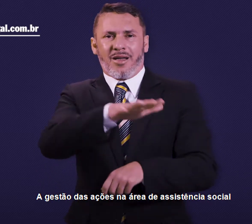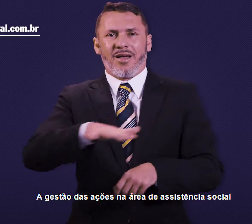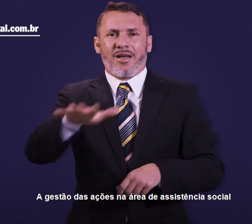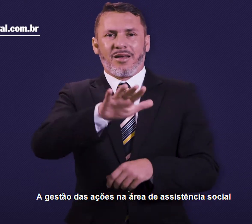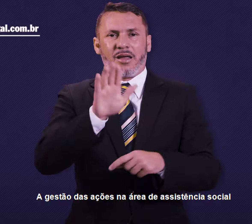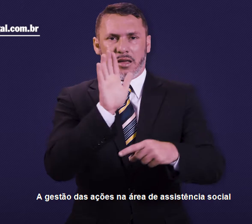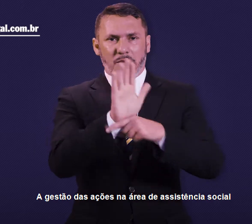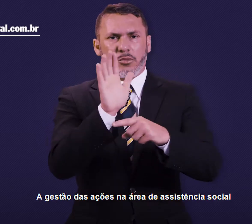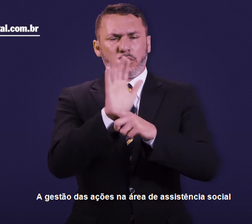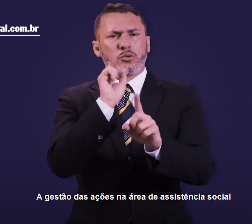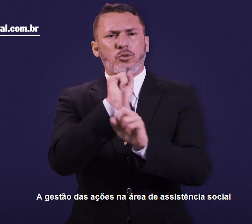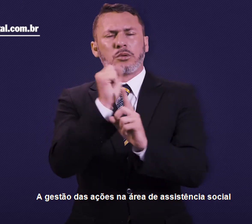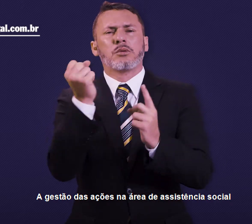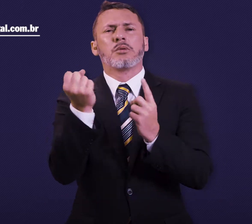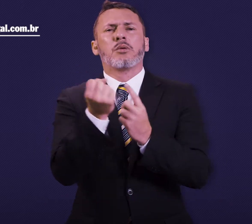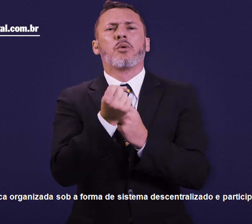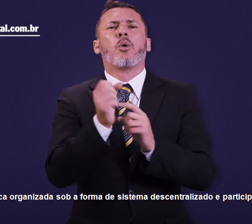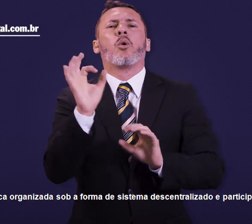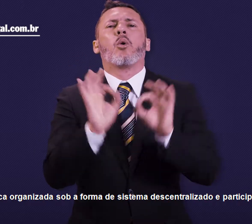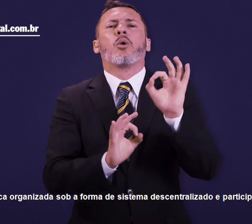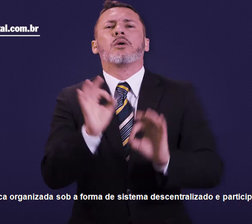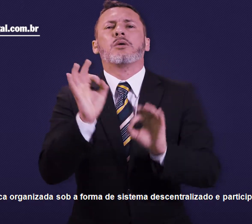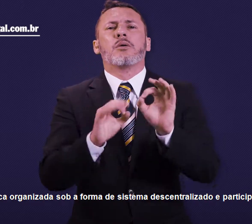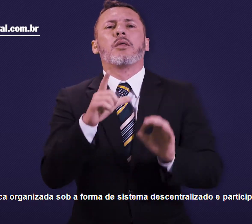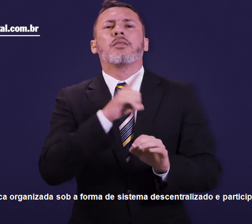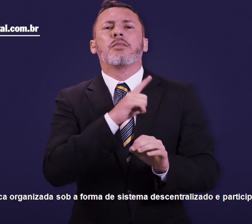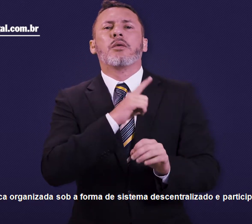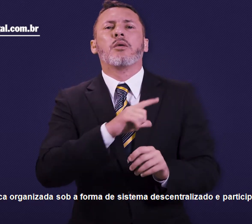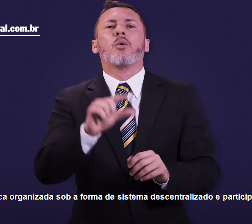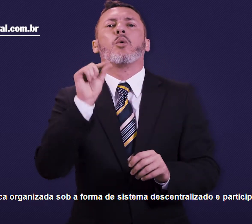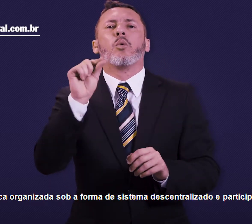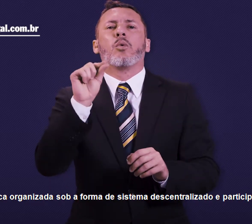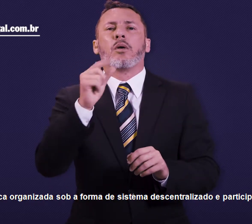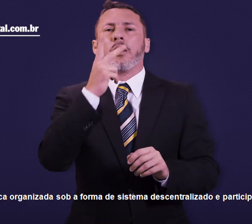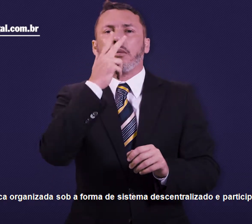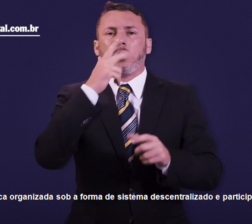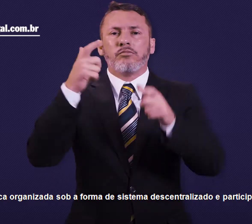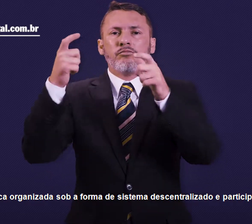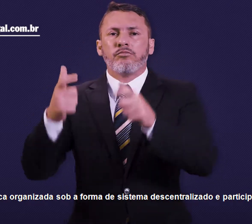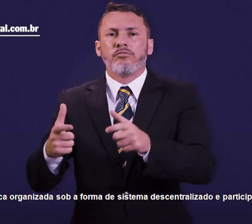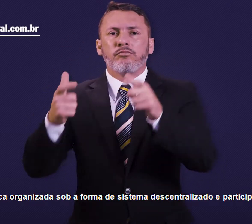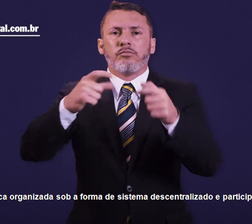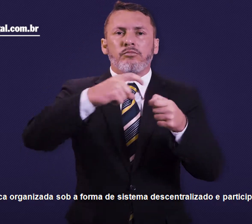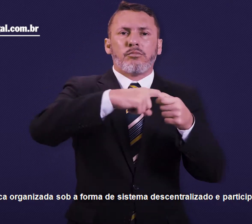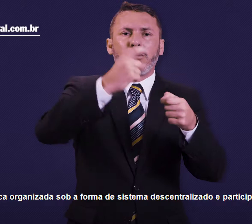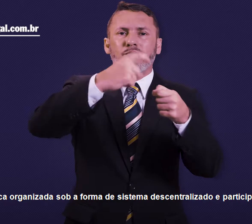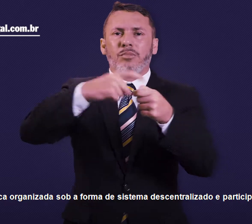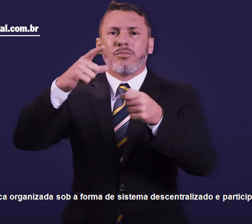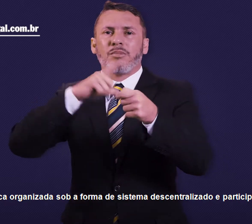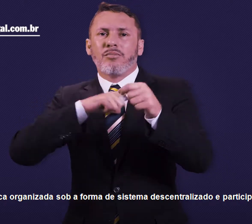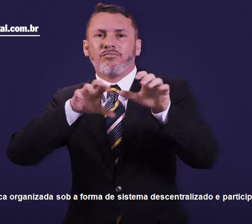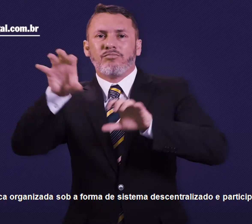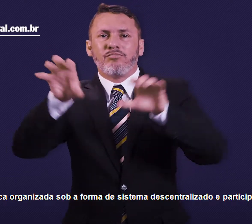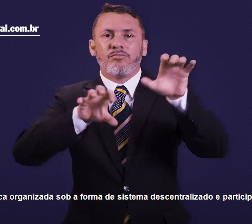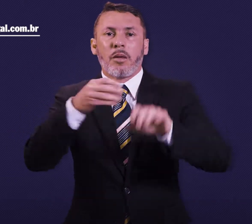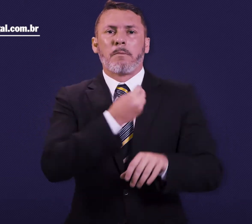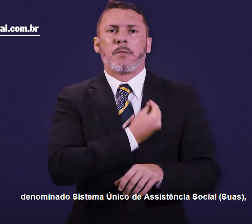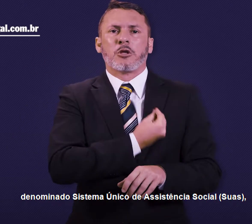de assistência social fica organizada sob a forma de sistema descentralizado e participativo,